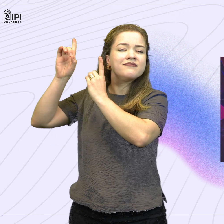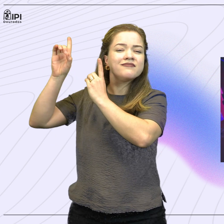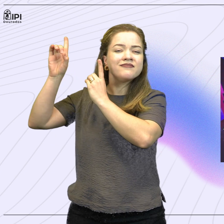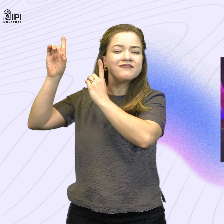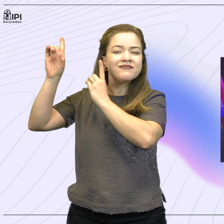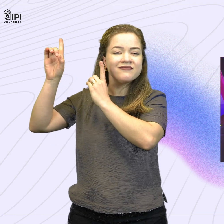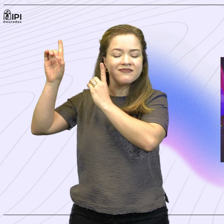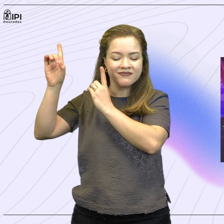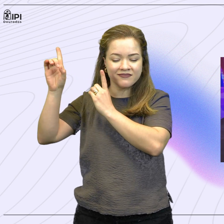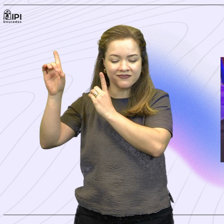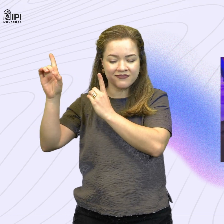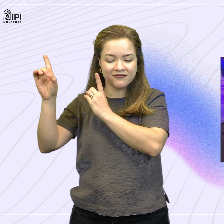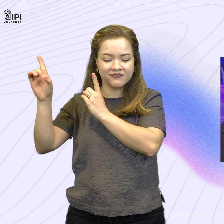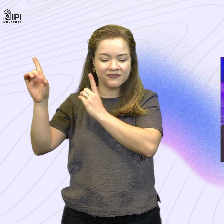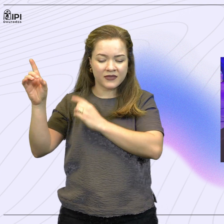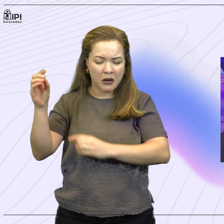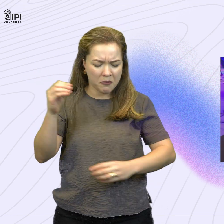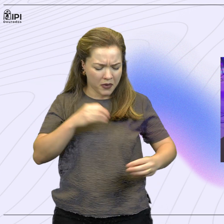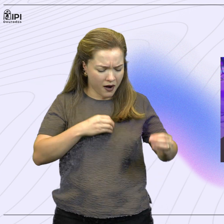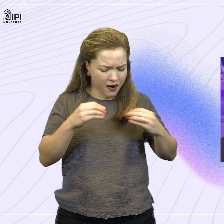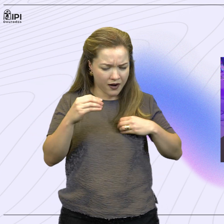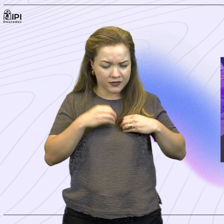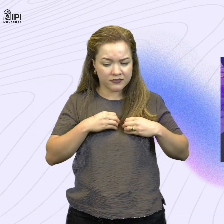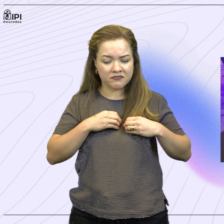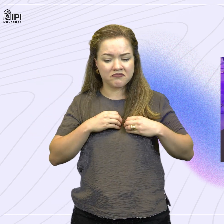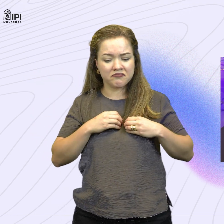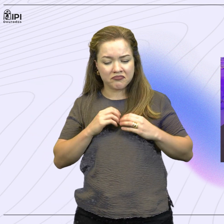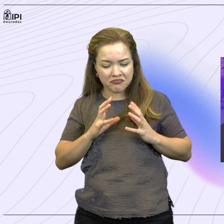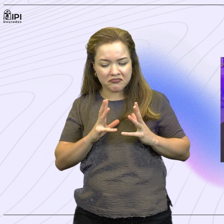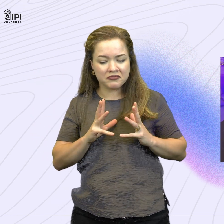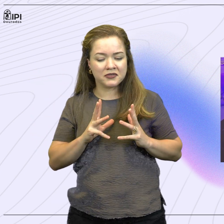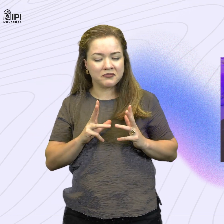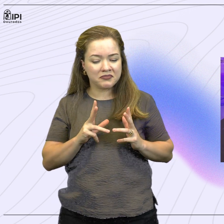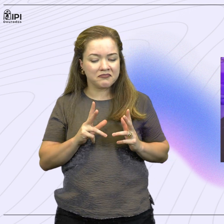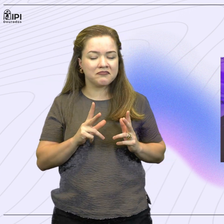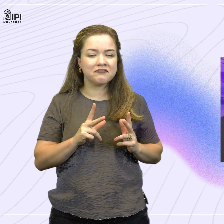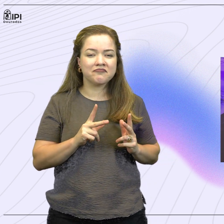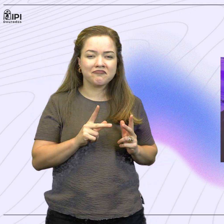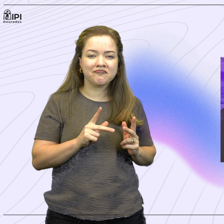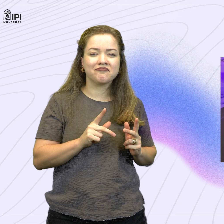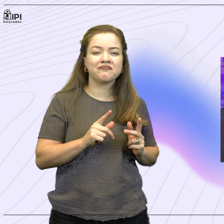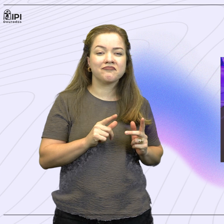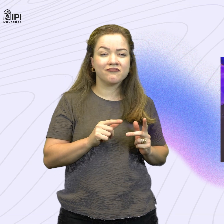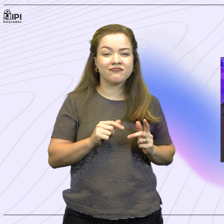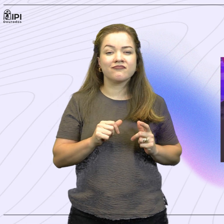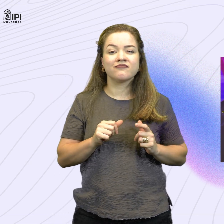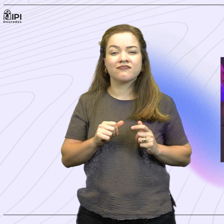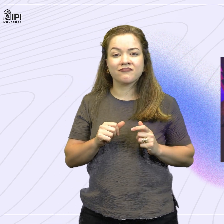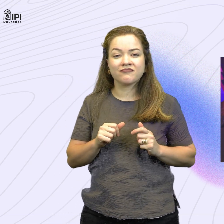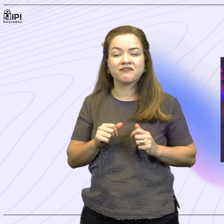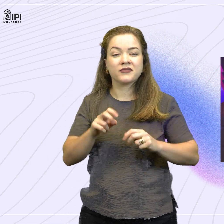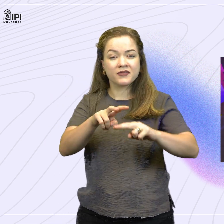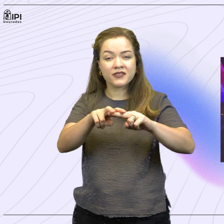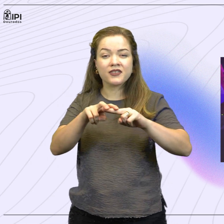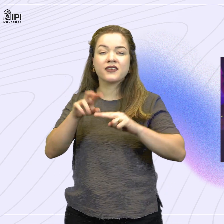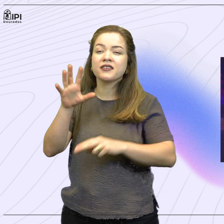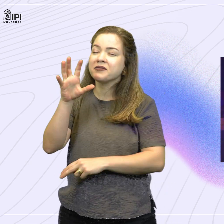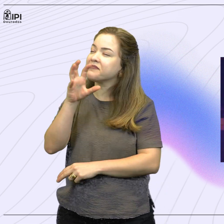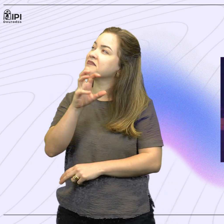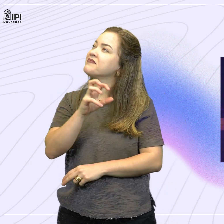escuridão. Todo meu pecado se apagou no amor de